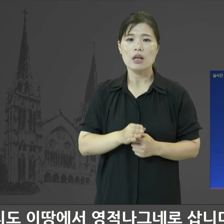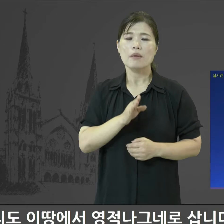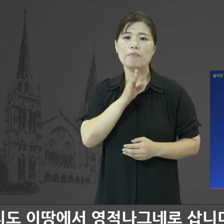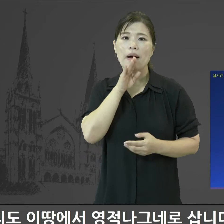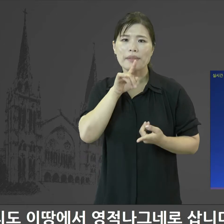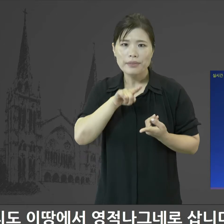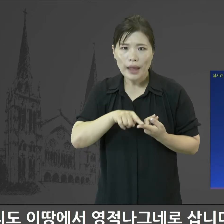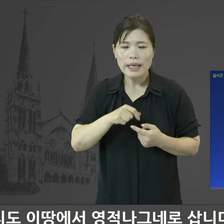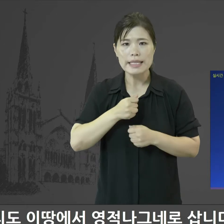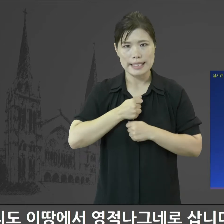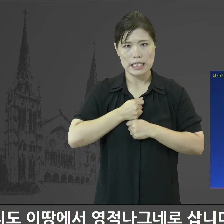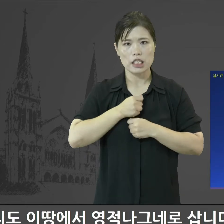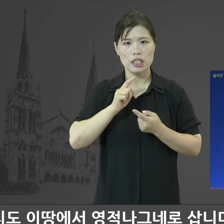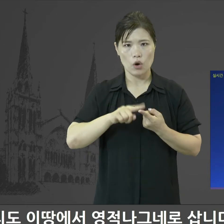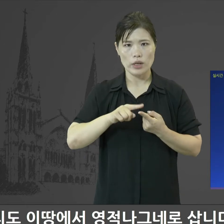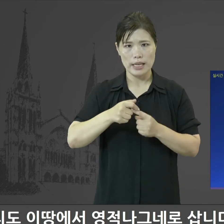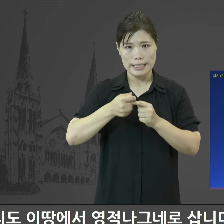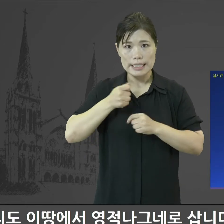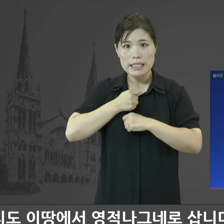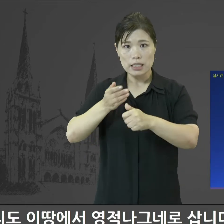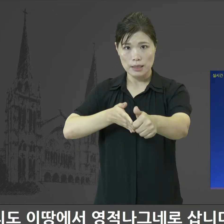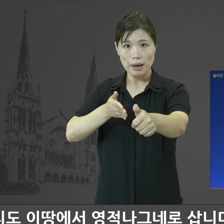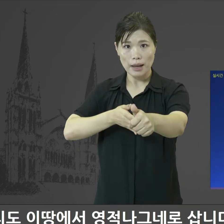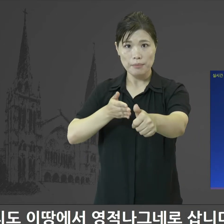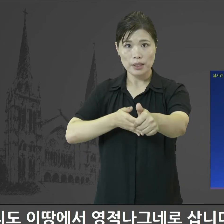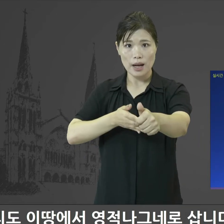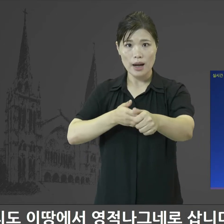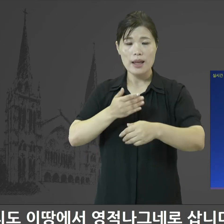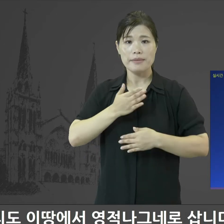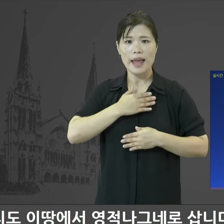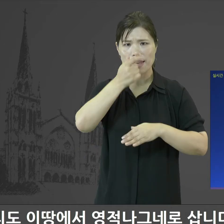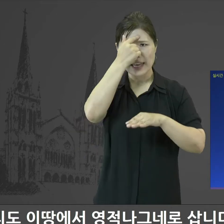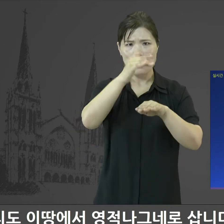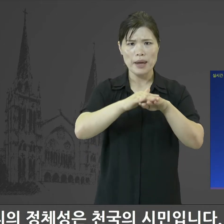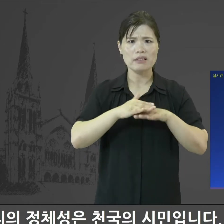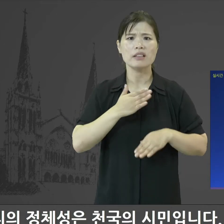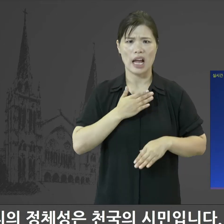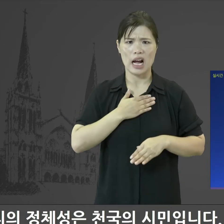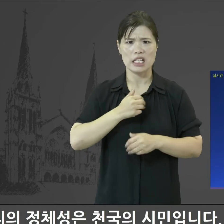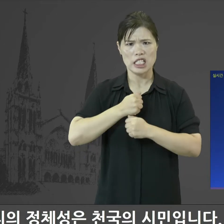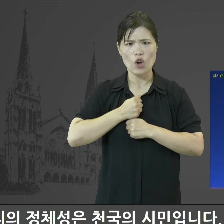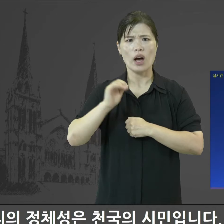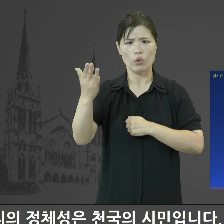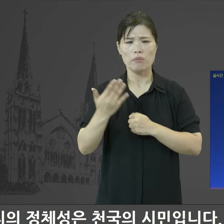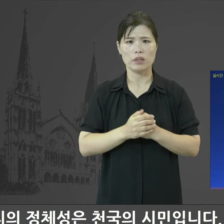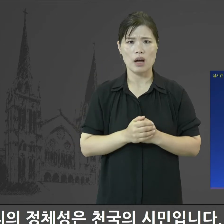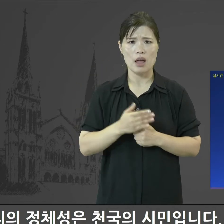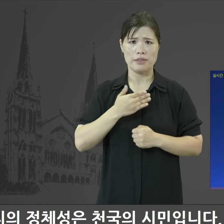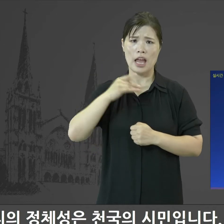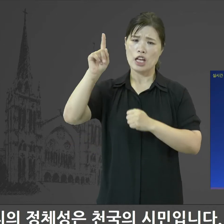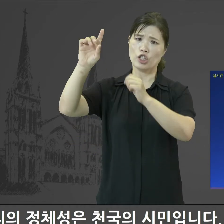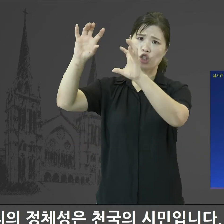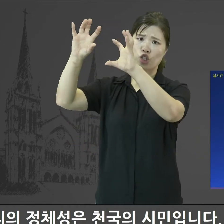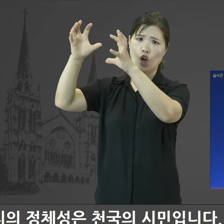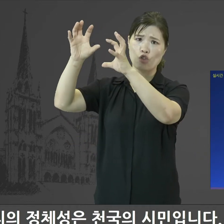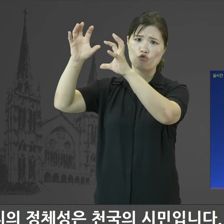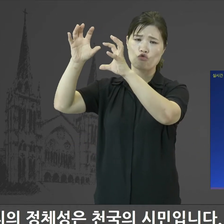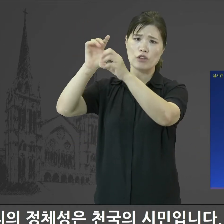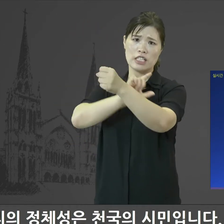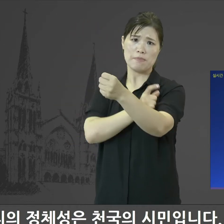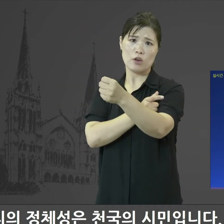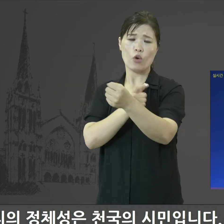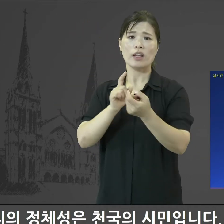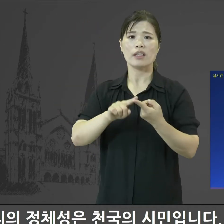할 것을 지켜냅시다. 나의 예배는 내가 지켜야 하고 나의 천국 시민권을 세상의 핍박으로